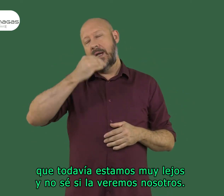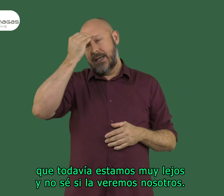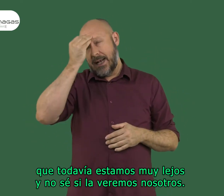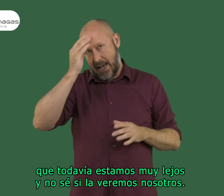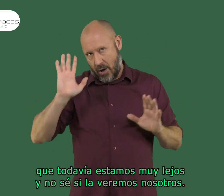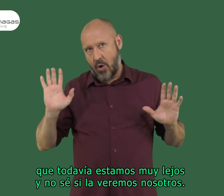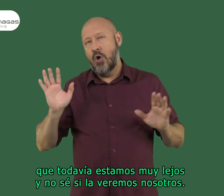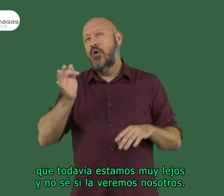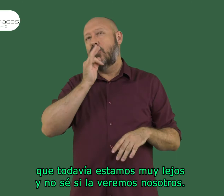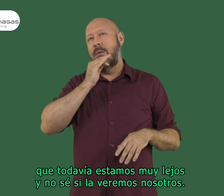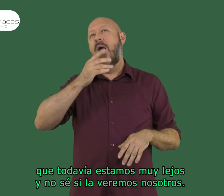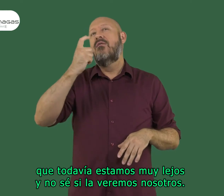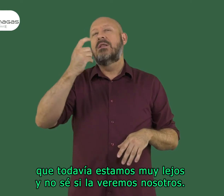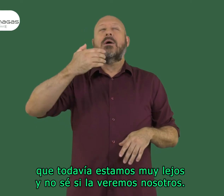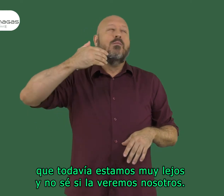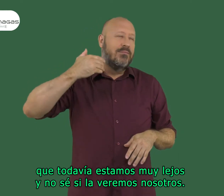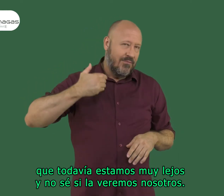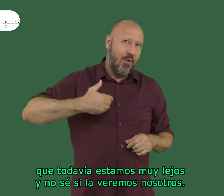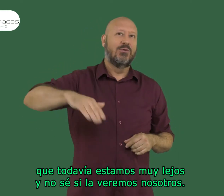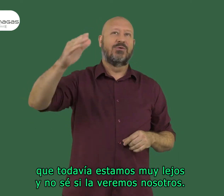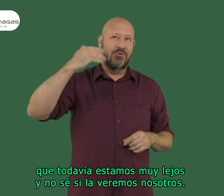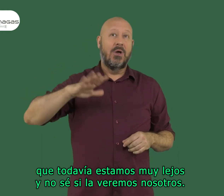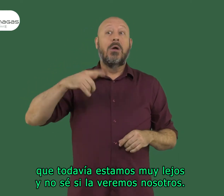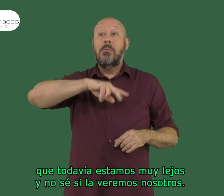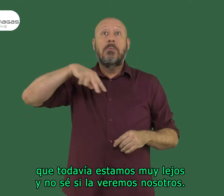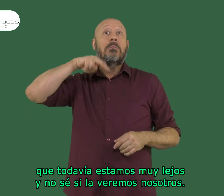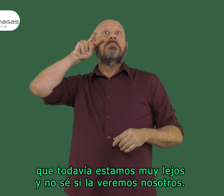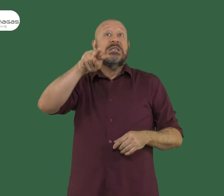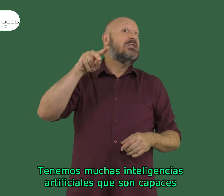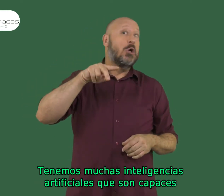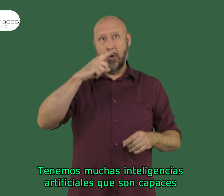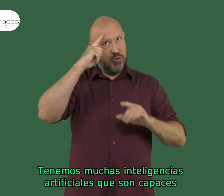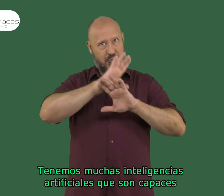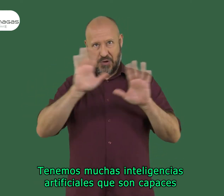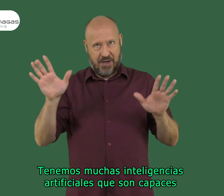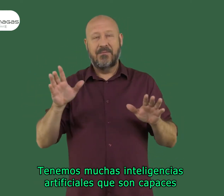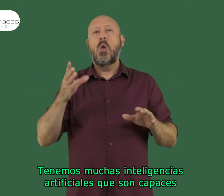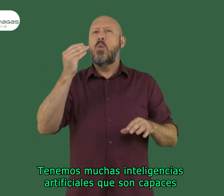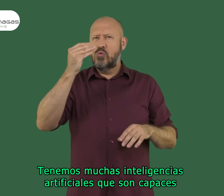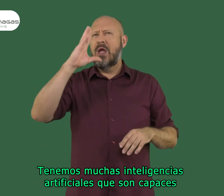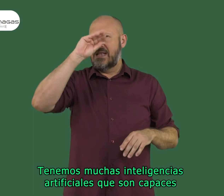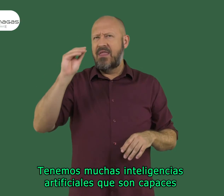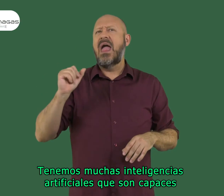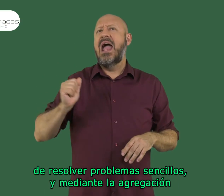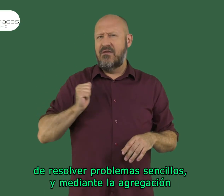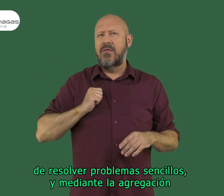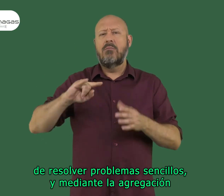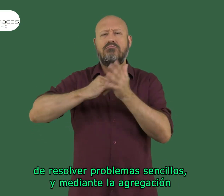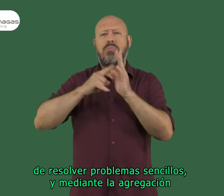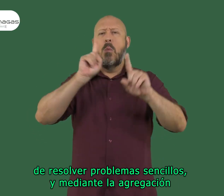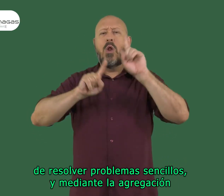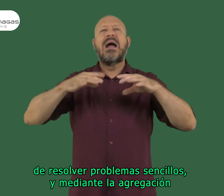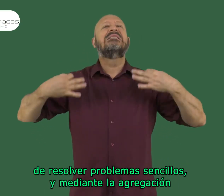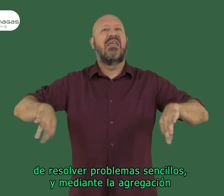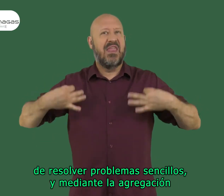creo que todavía estamos muy lejos y no sé si la veremos nosotros. Tenemos muchas inteligencias artificiales que son capaces de resolver